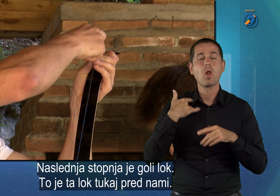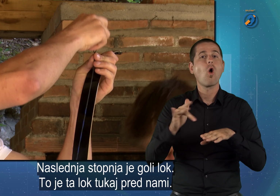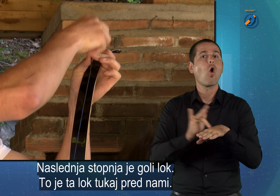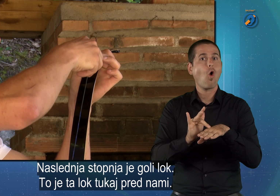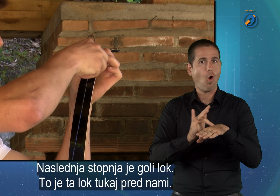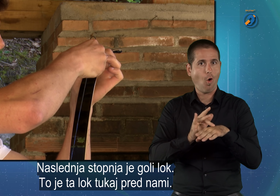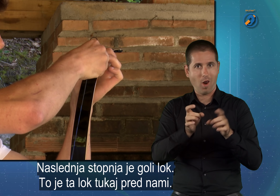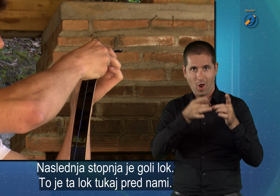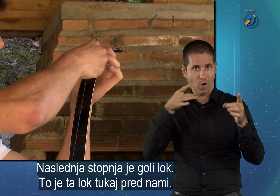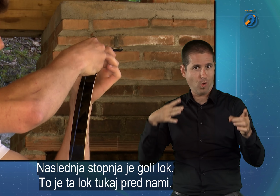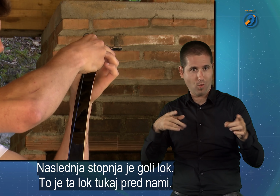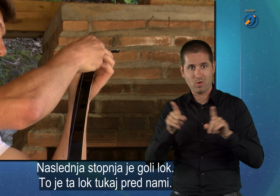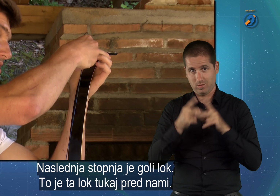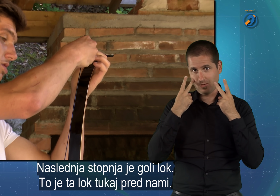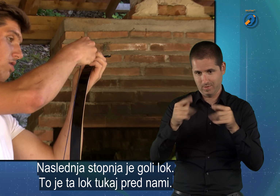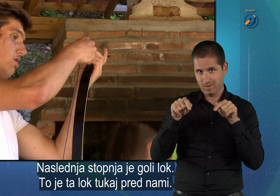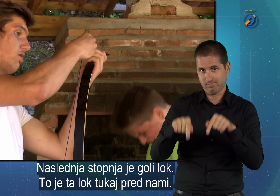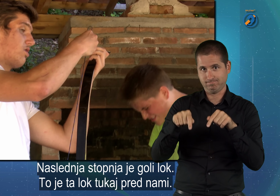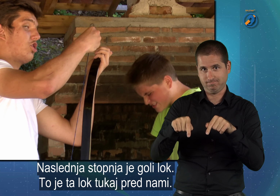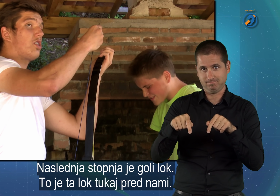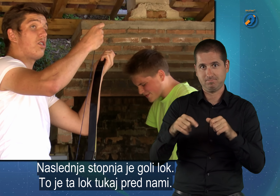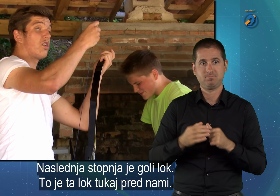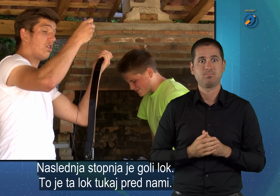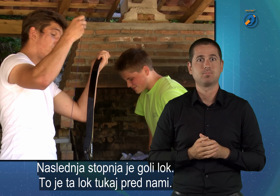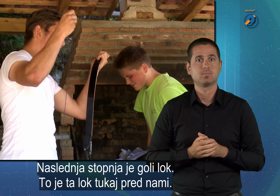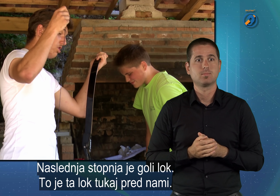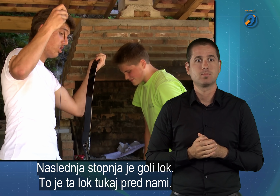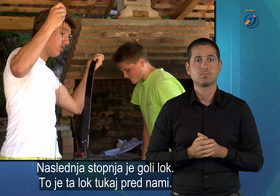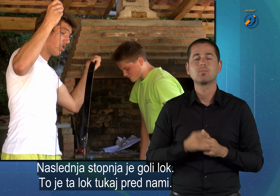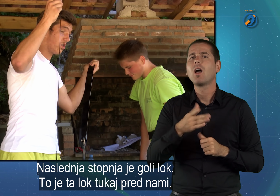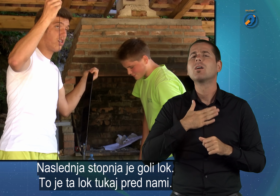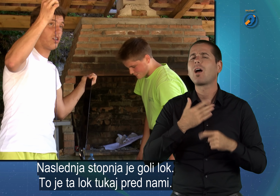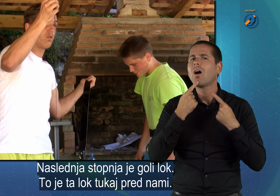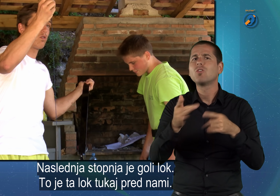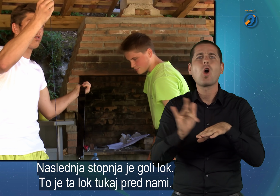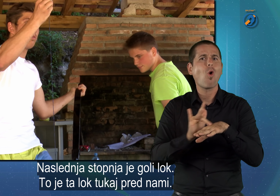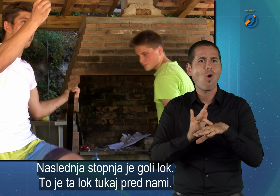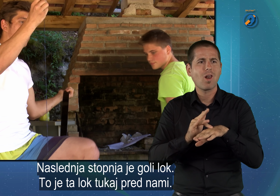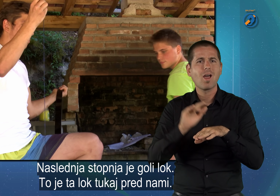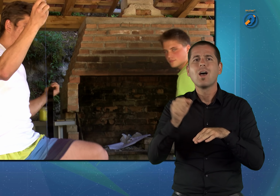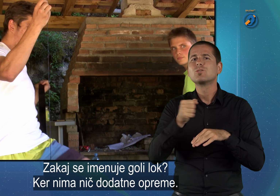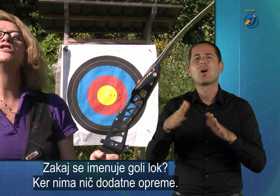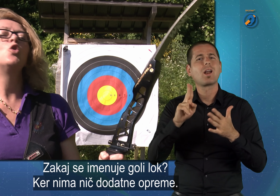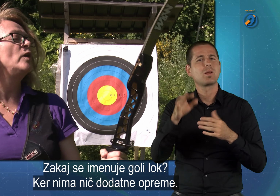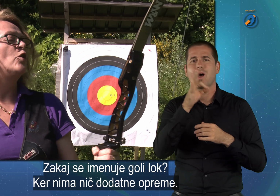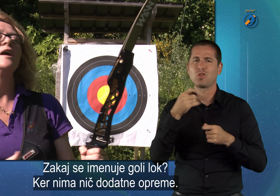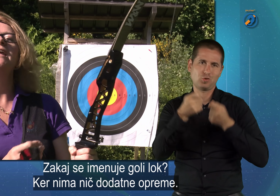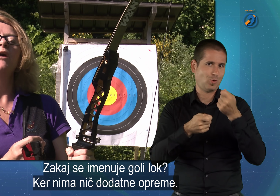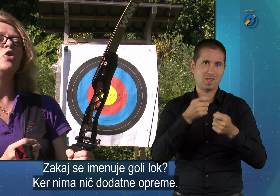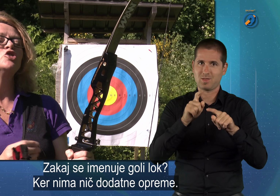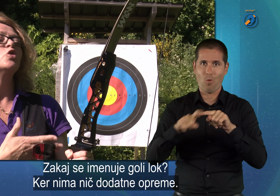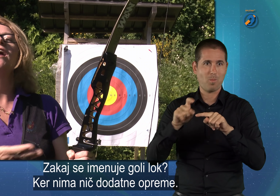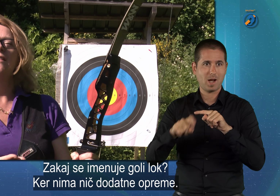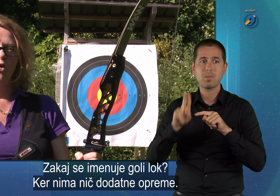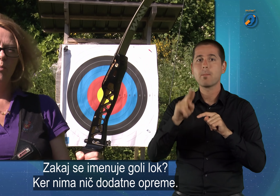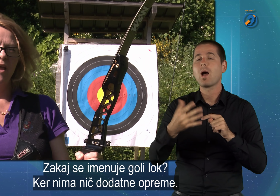Potem naslednja stopna je goli lok, to je tale lok tukaj pred nami. Zakaj se reče golilo, ker nima